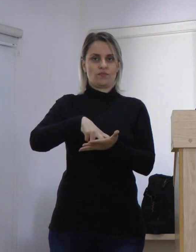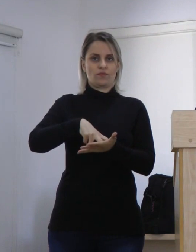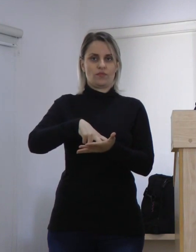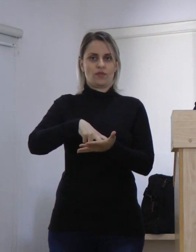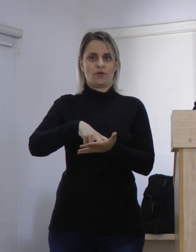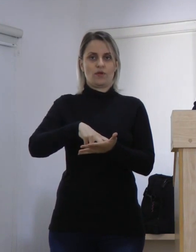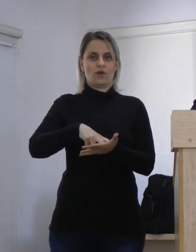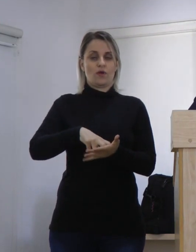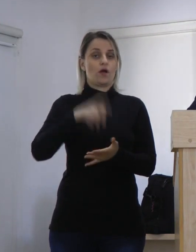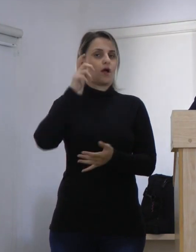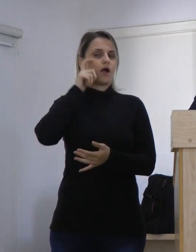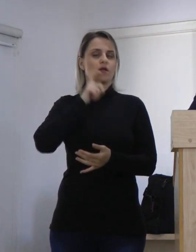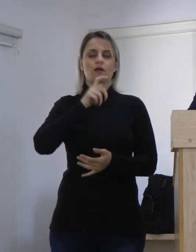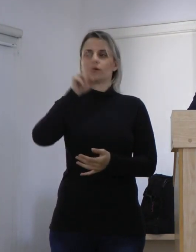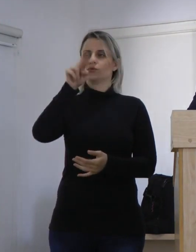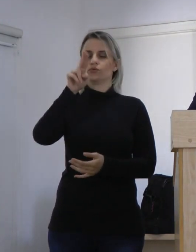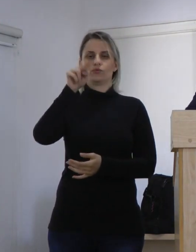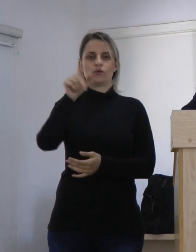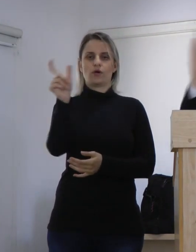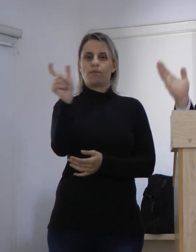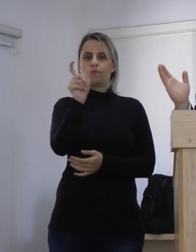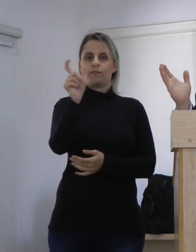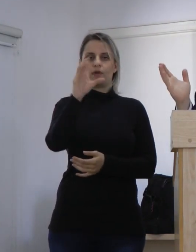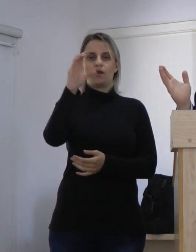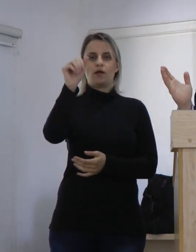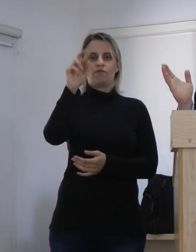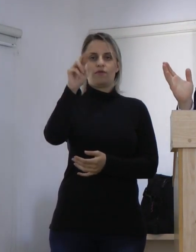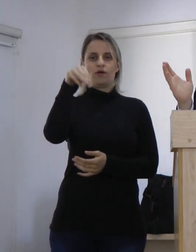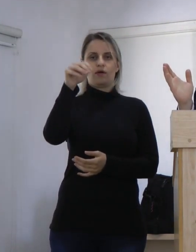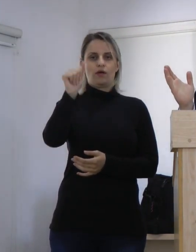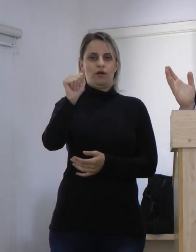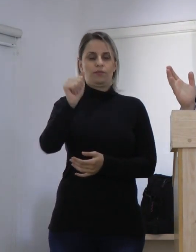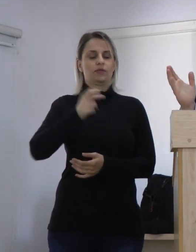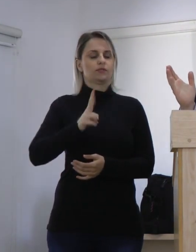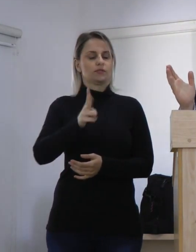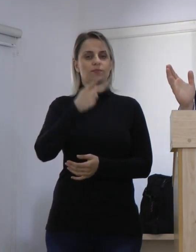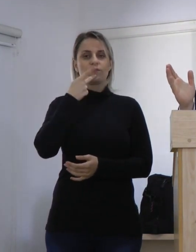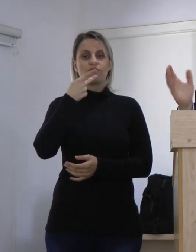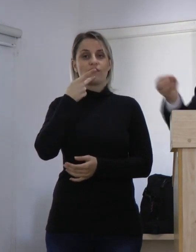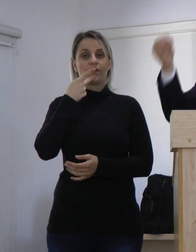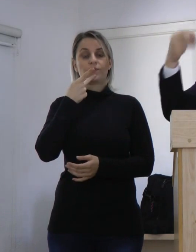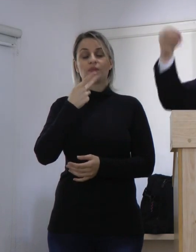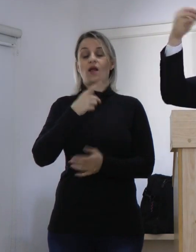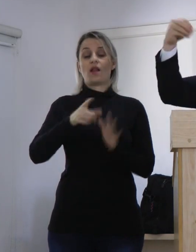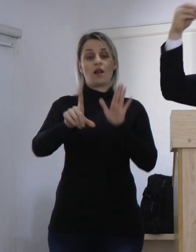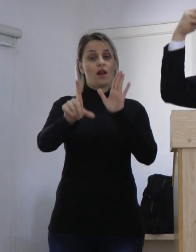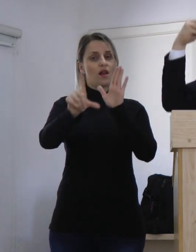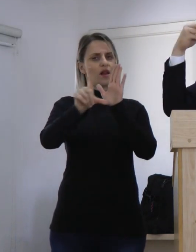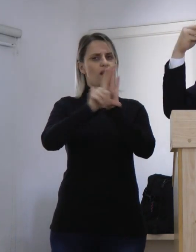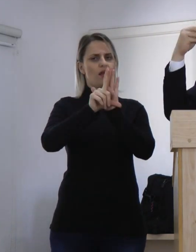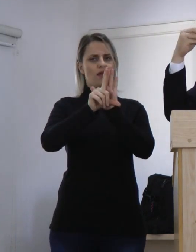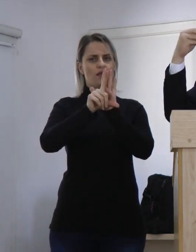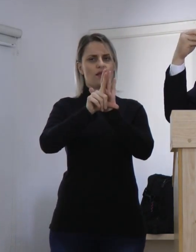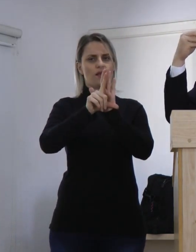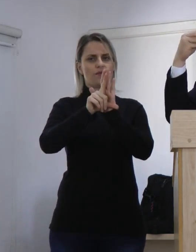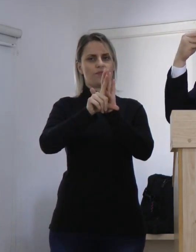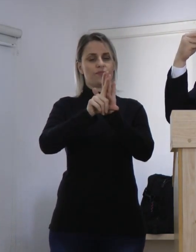codificação. Ele sempre vai preferir dizer lei de causa e efeito, mostrando que o nosso karma é